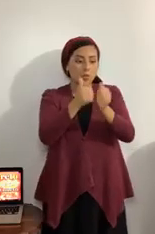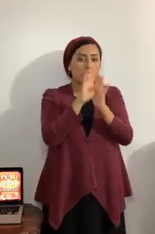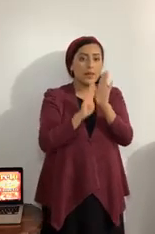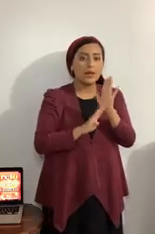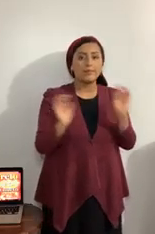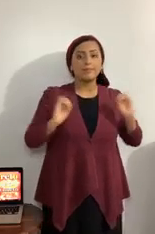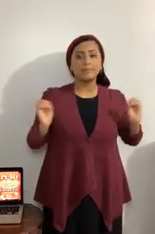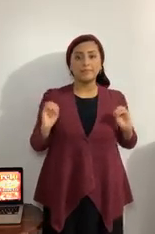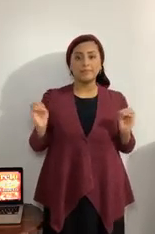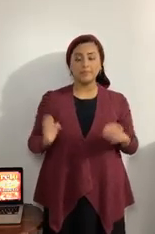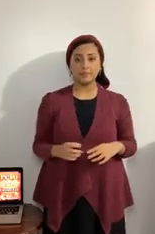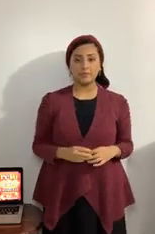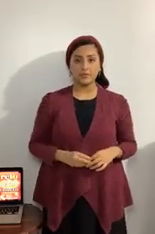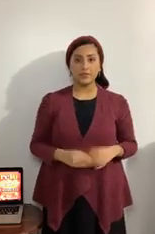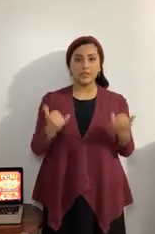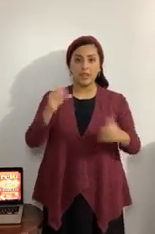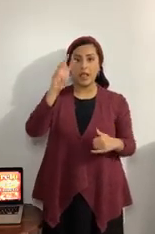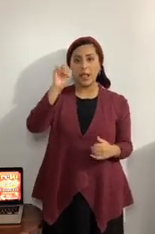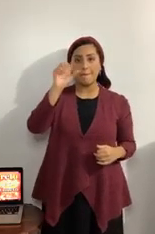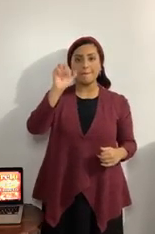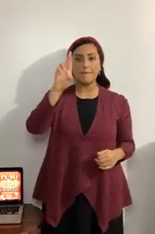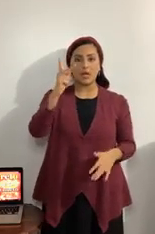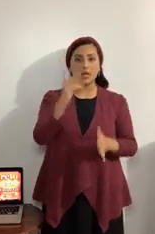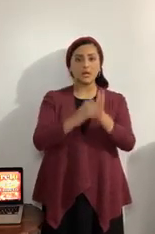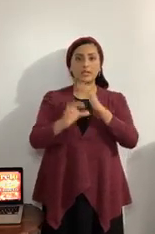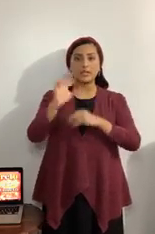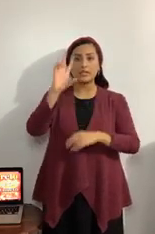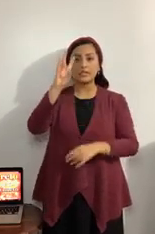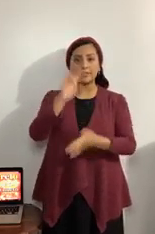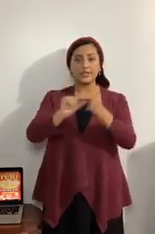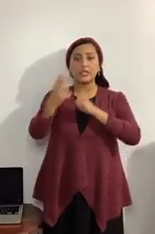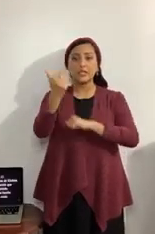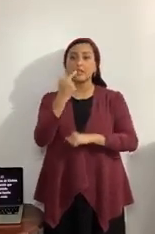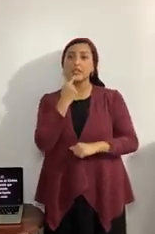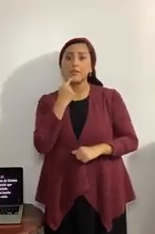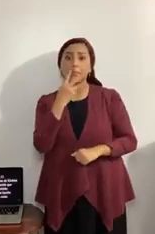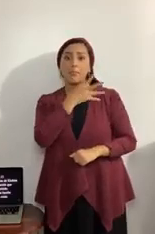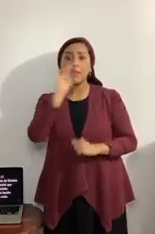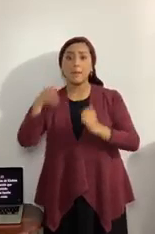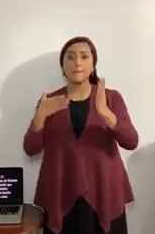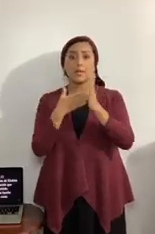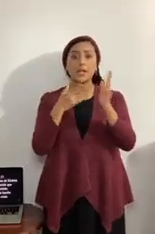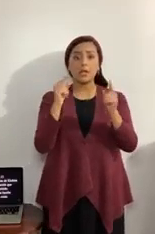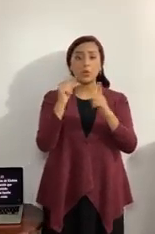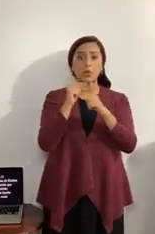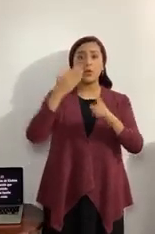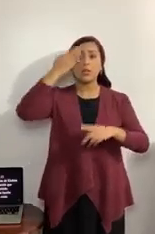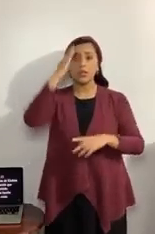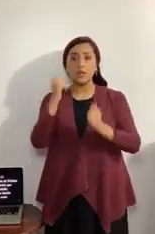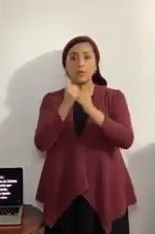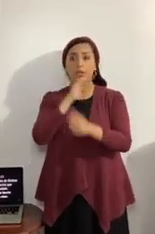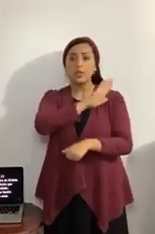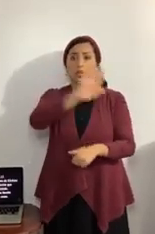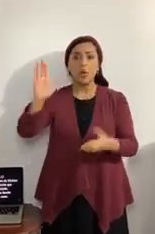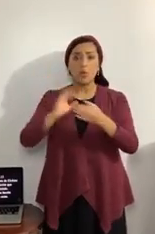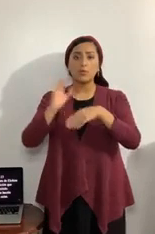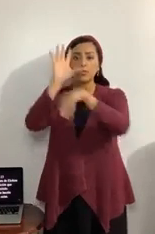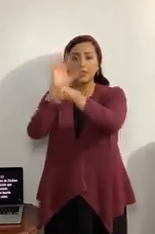Elohim? Marcos 7:13 dice: invalidando la palabra de Elohim con vuestra tradición que